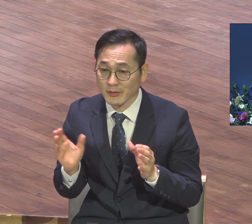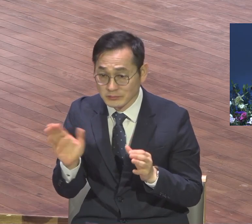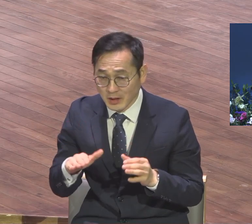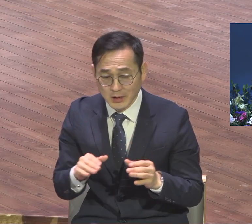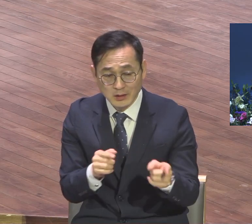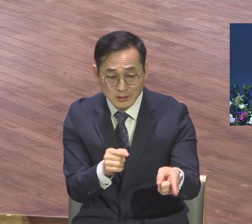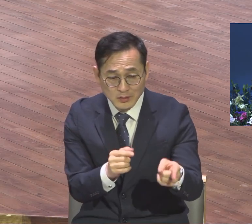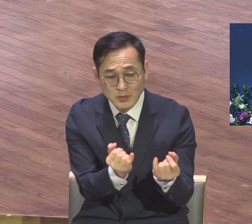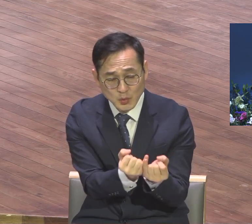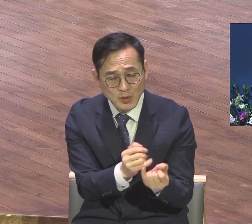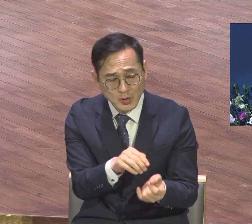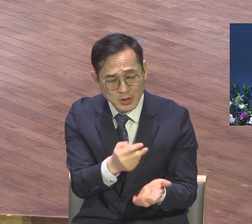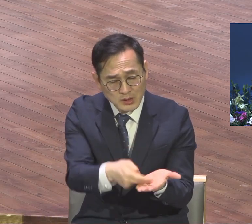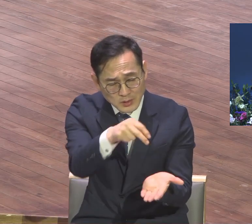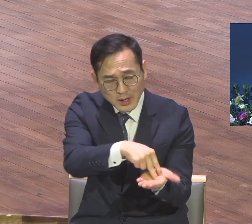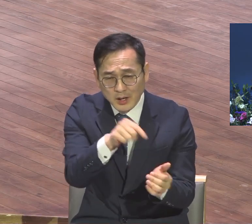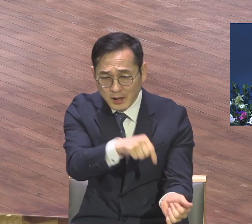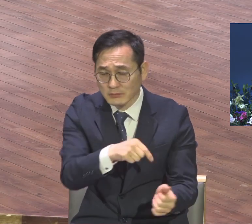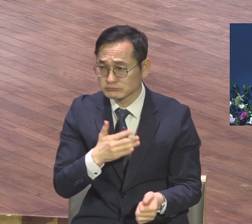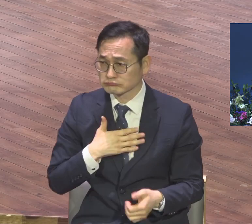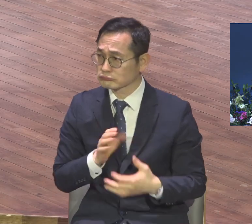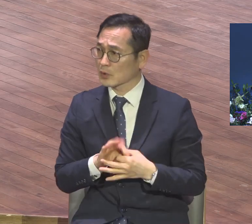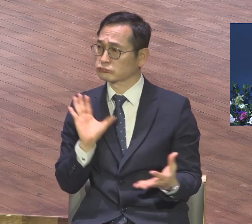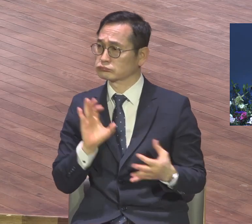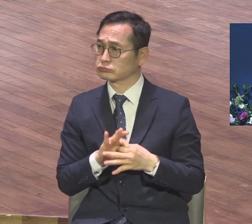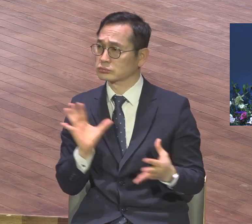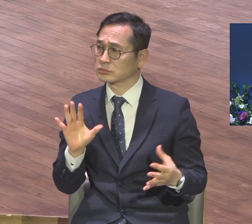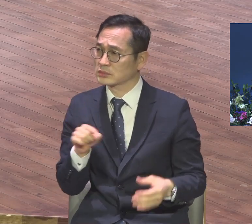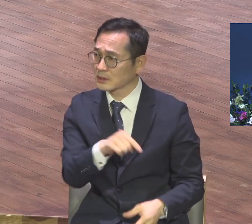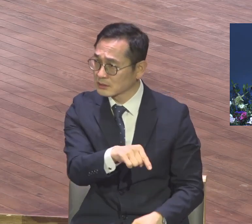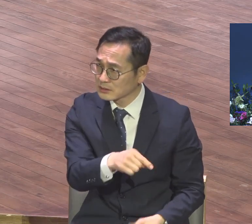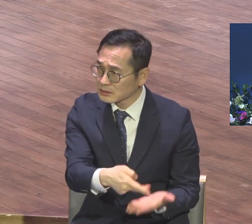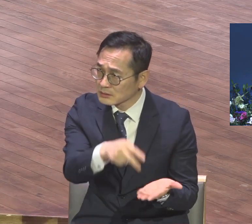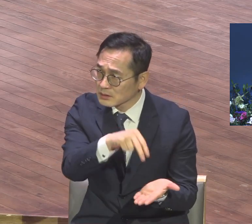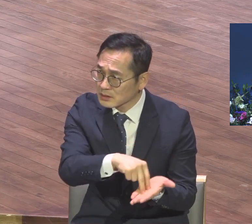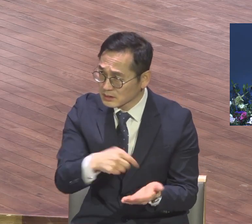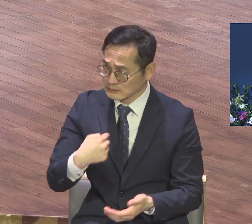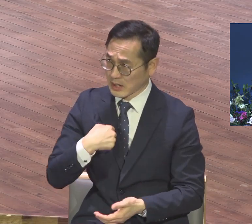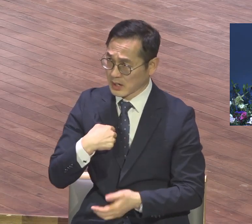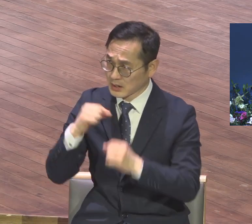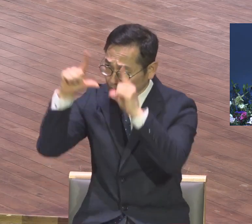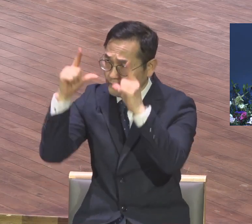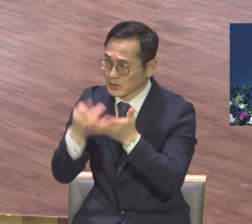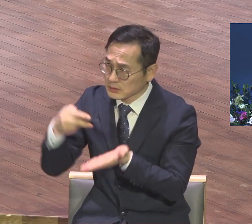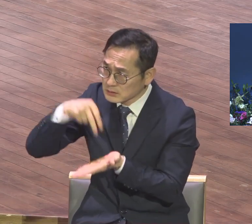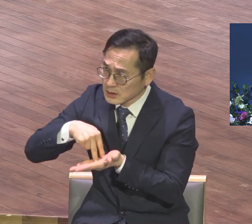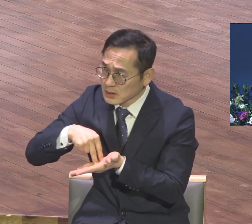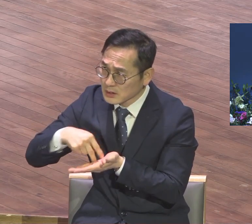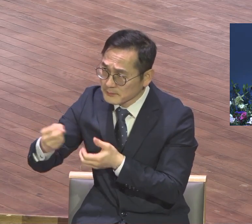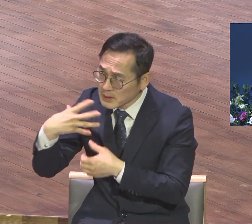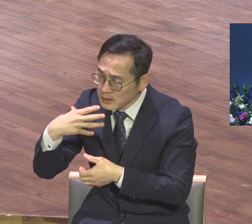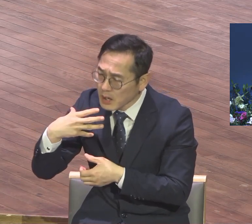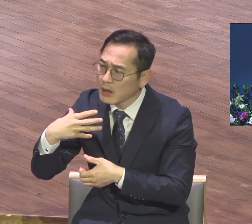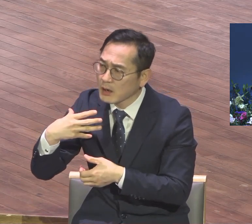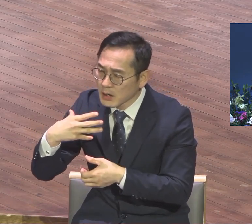이 놀라운 사건을 가르쳐 주셨구나. 내 영적 상태가 깨어나야